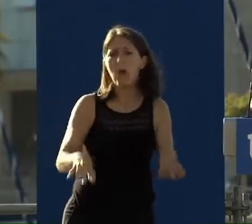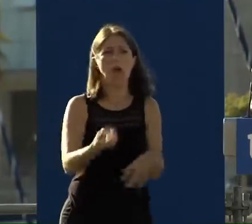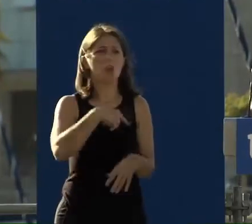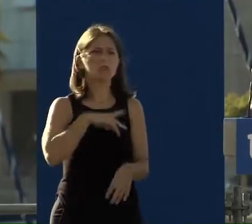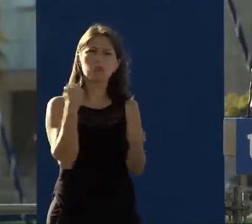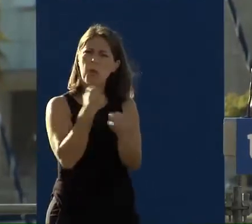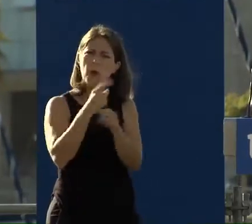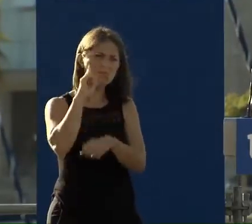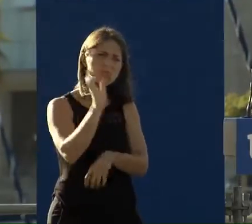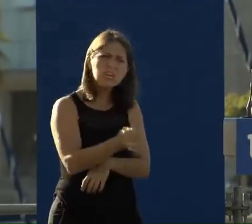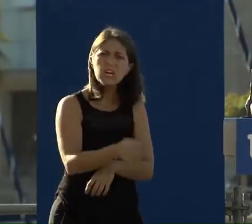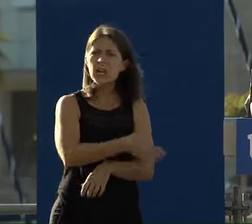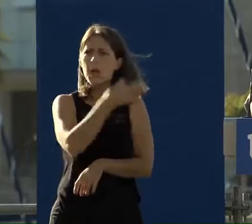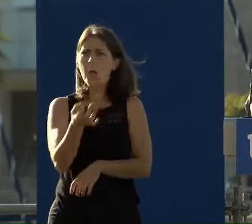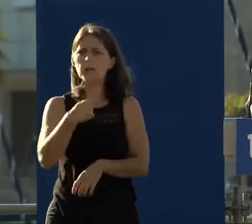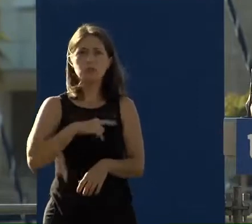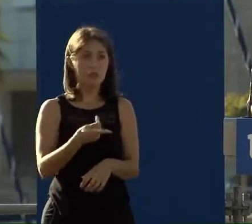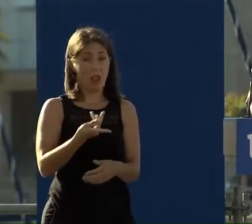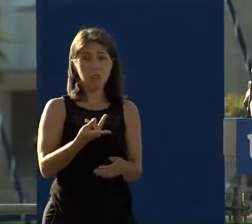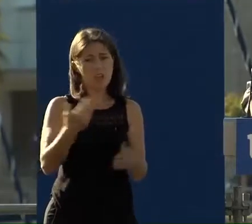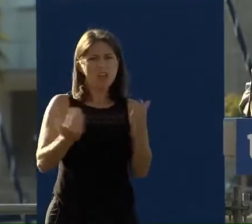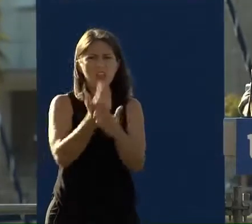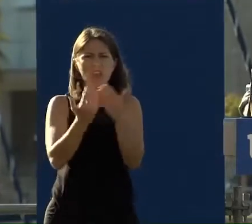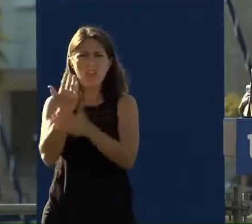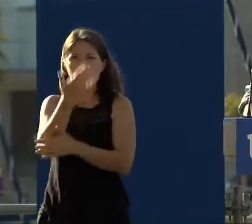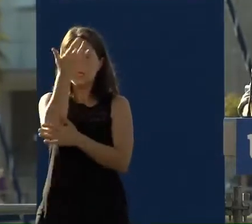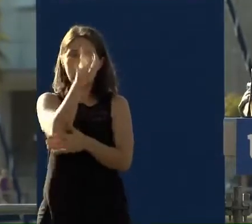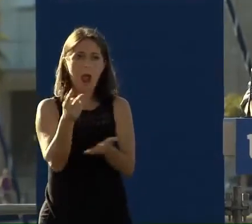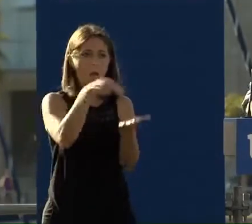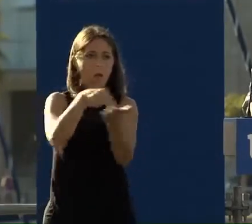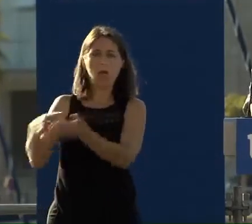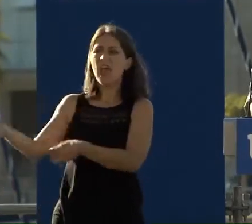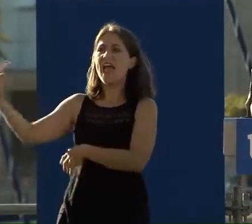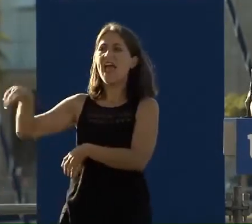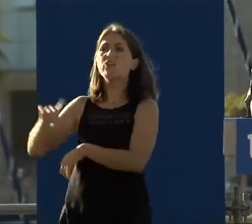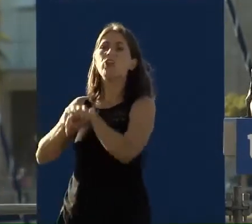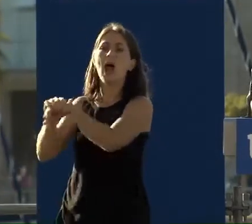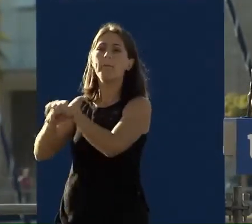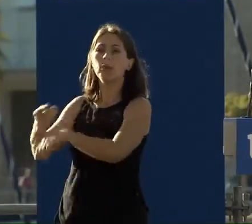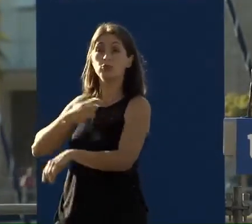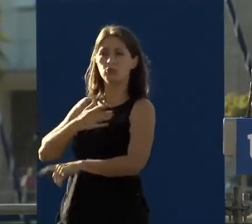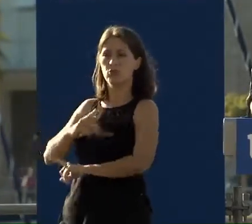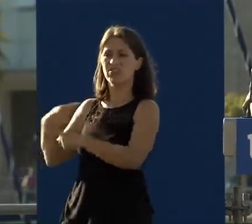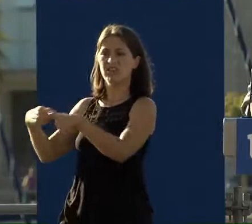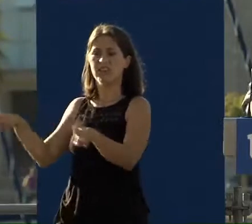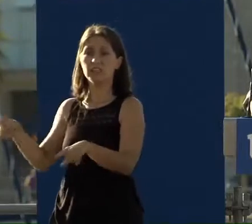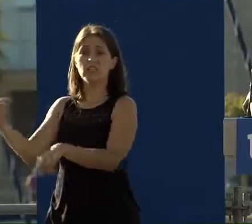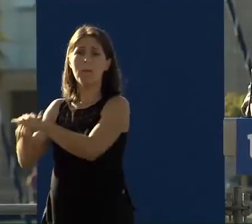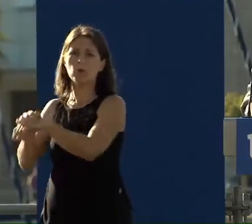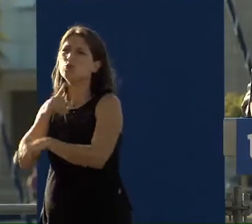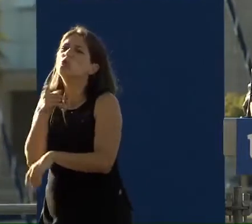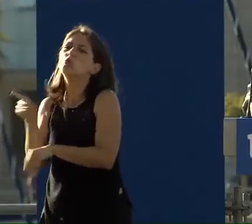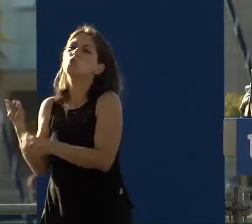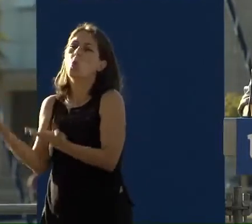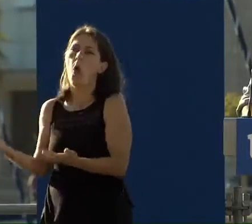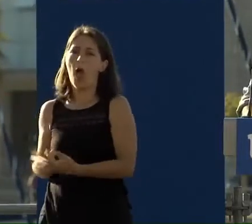cree no traballo, a xente que cree en erguerse cedo cada día. Eles teñen uns amigos que non son os nosos. Eles teñen como amigos a Bárcenas, a